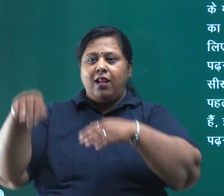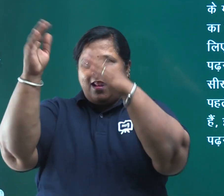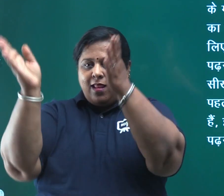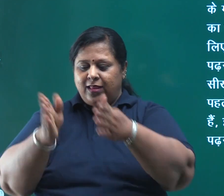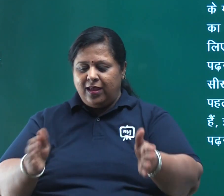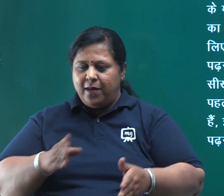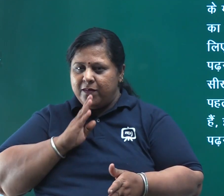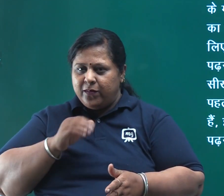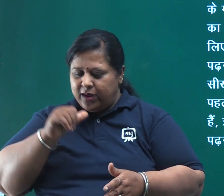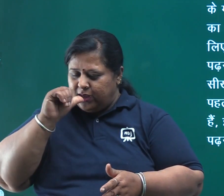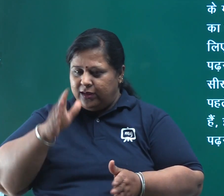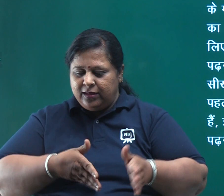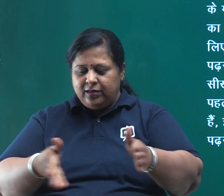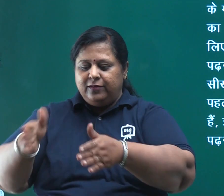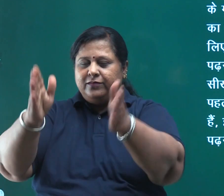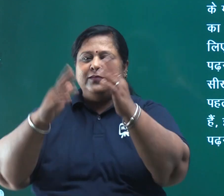नदियाँ,